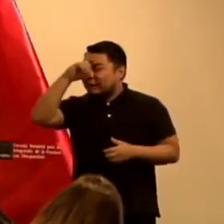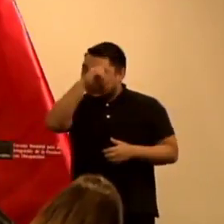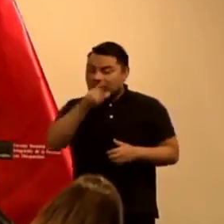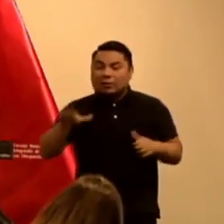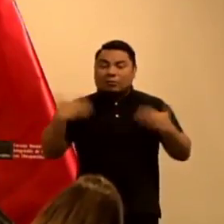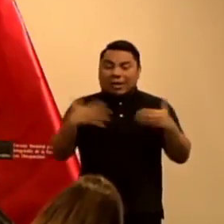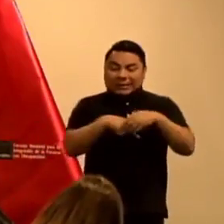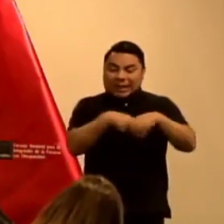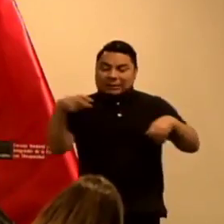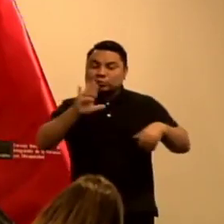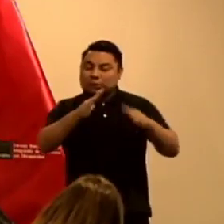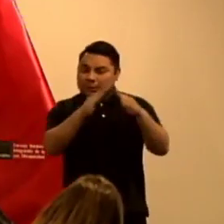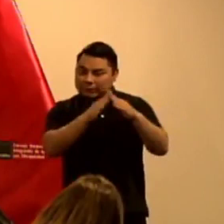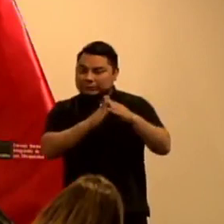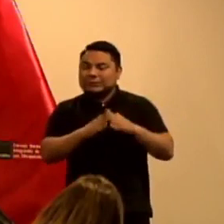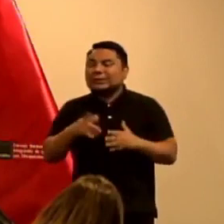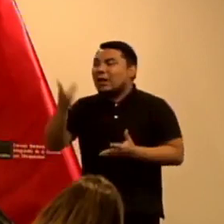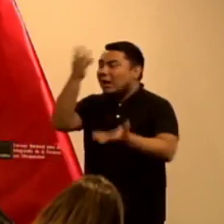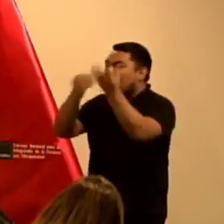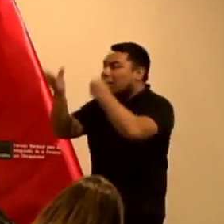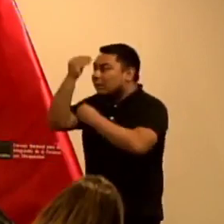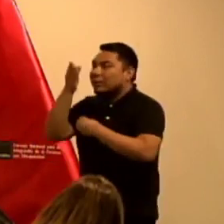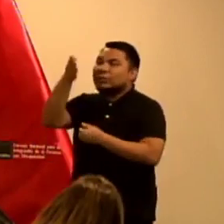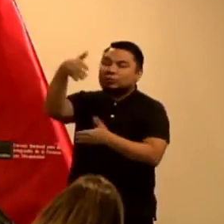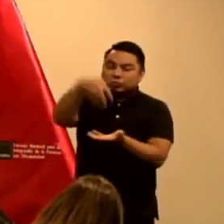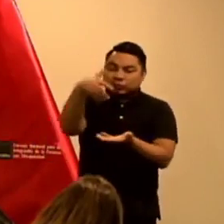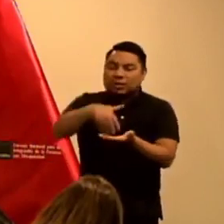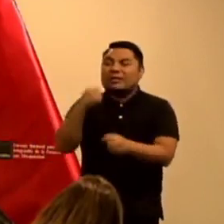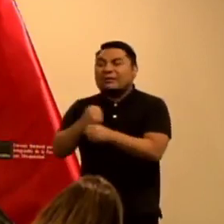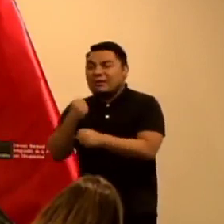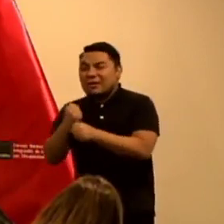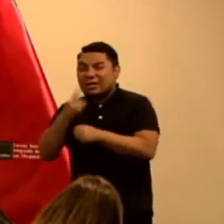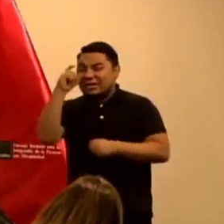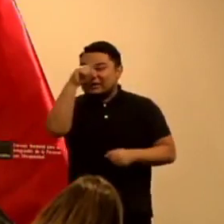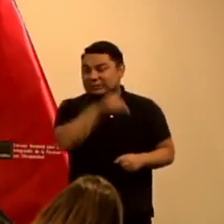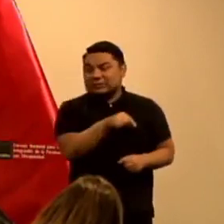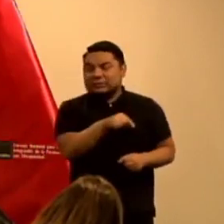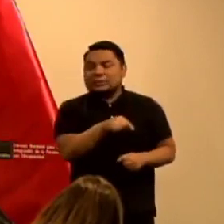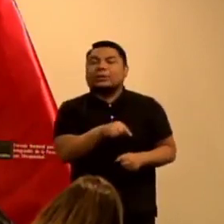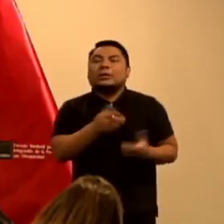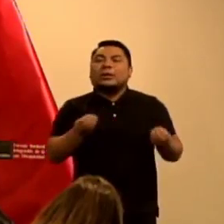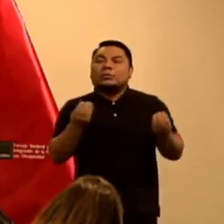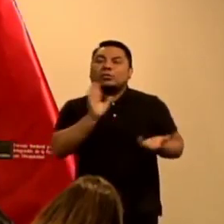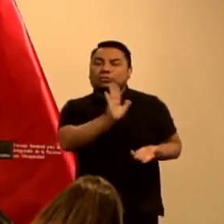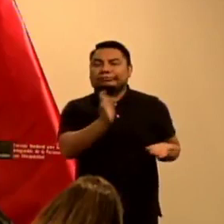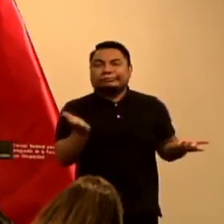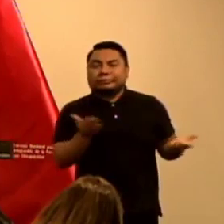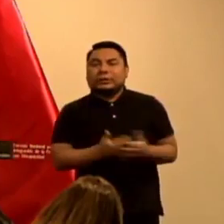para desde salir de su casa, capacitarse, estudiar, trabajar y lo que fuese, debido al tema de